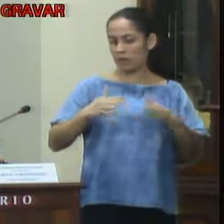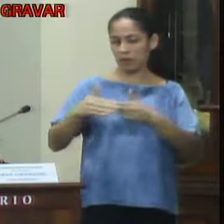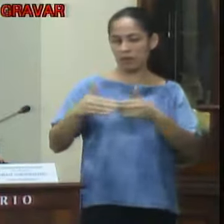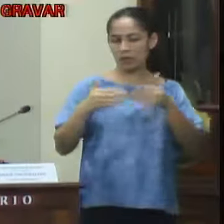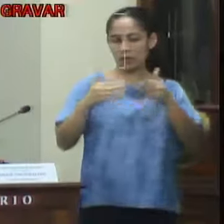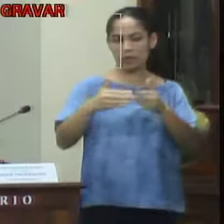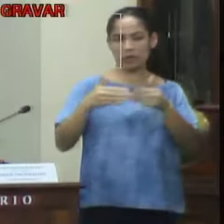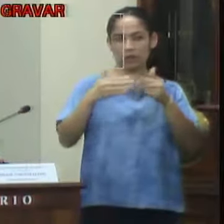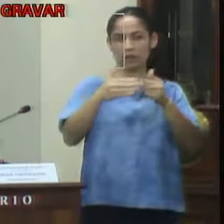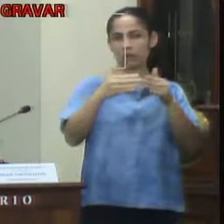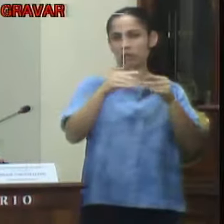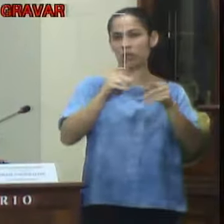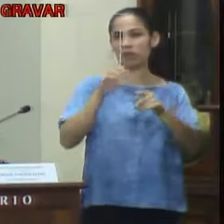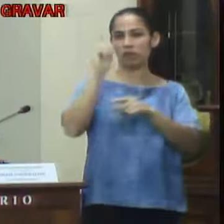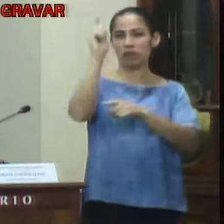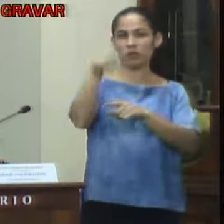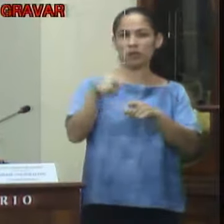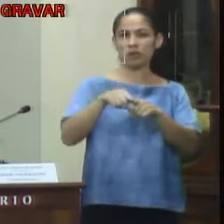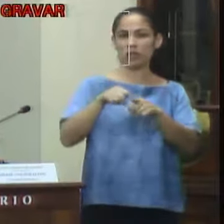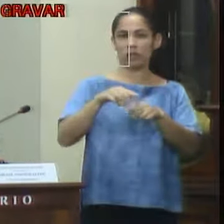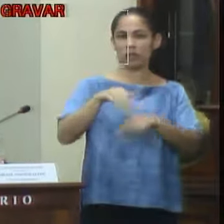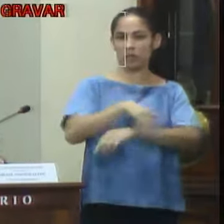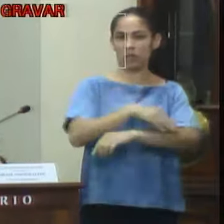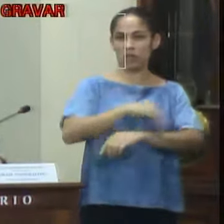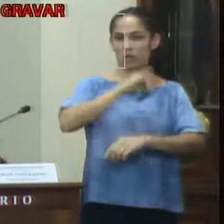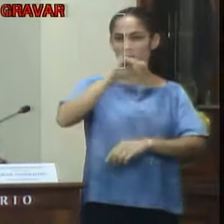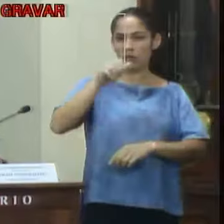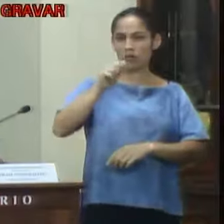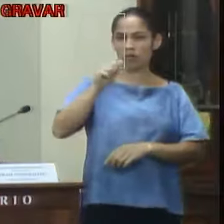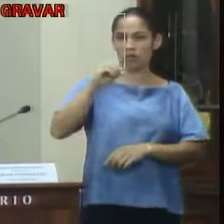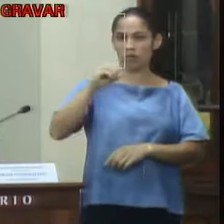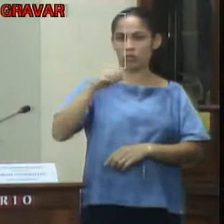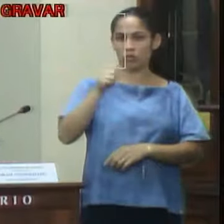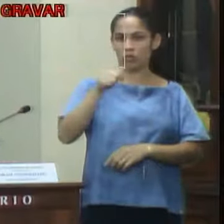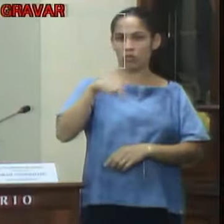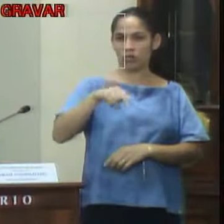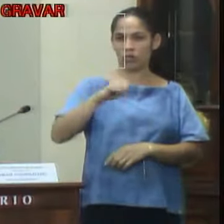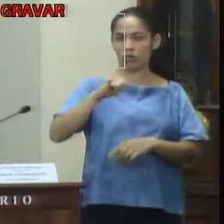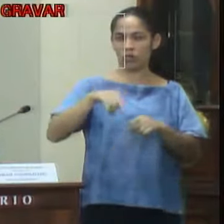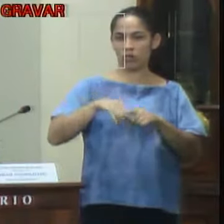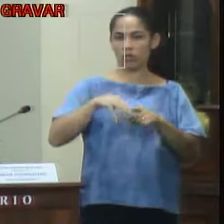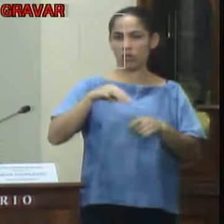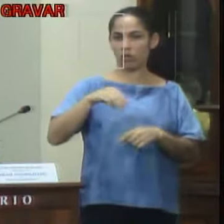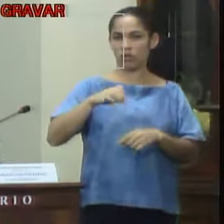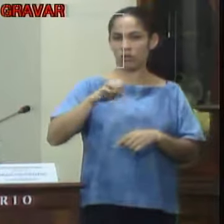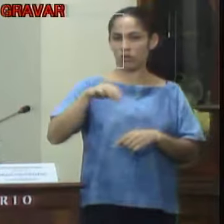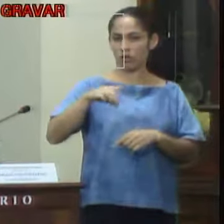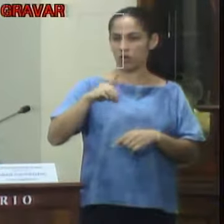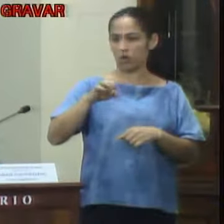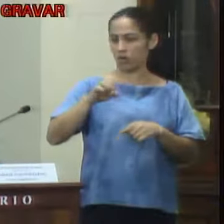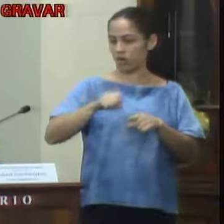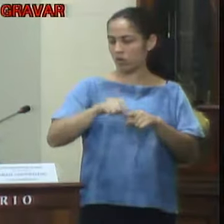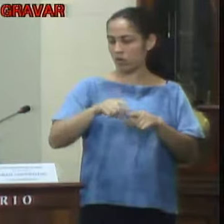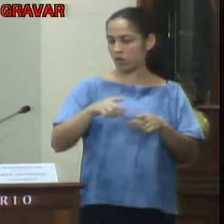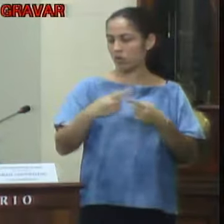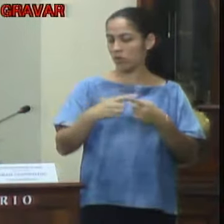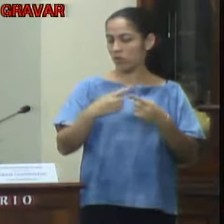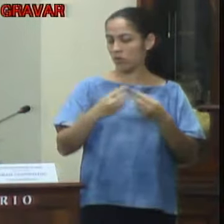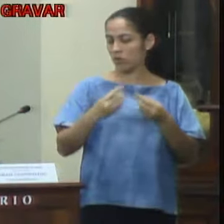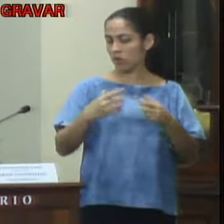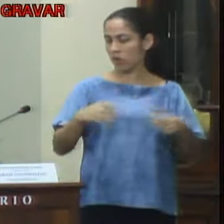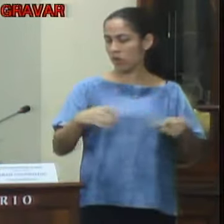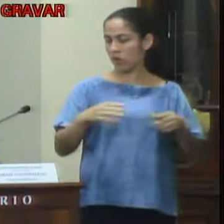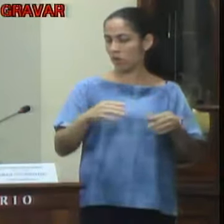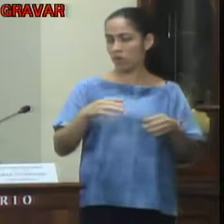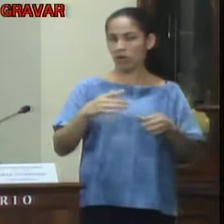embarcações de pequeno porte na rua Joaquim Mendes, margem do Rio Paraíba. Justificativa. Trata-se de local tradicional do distrito de